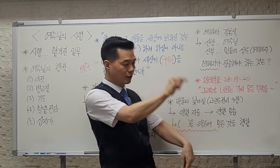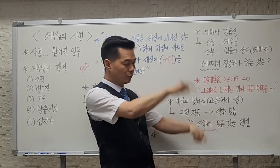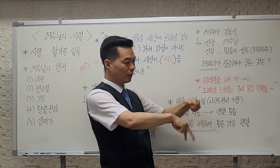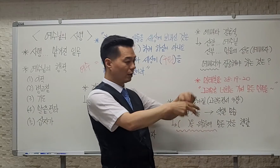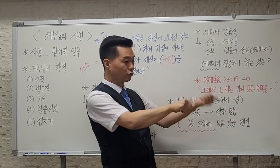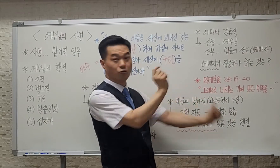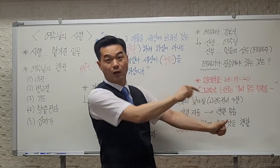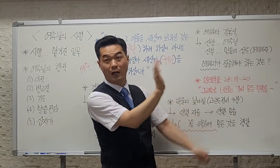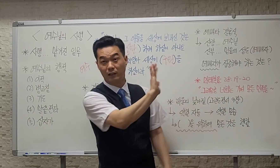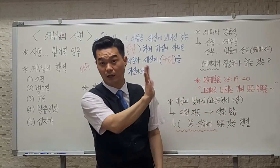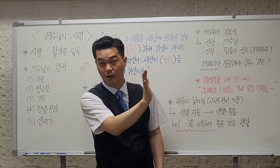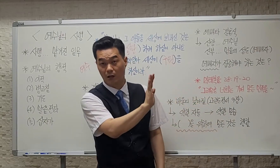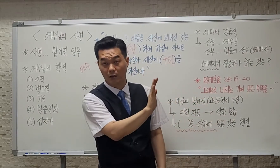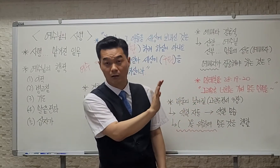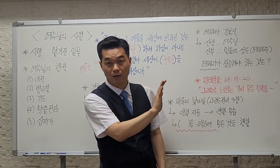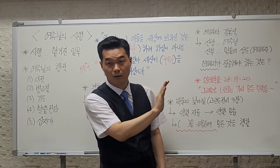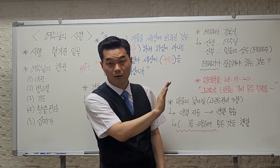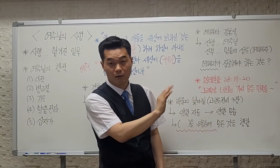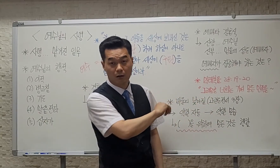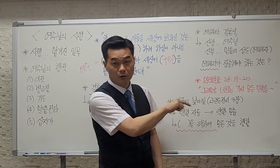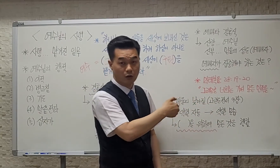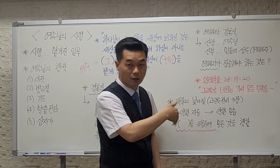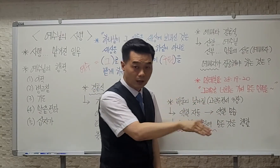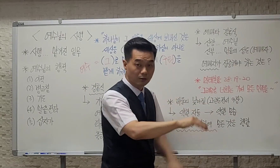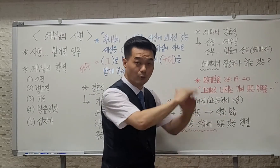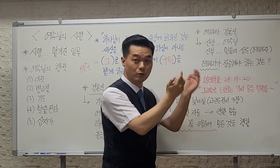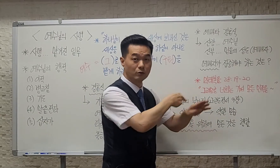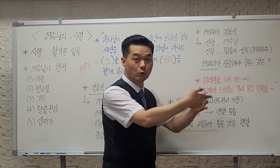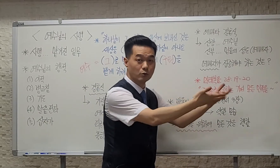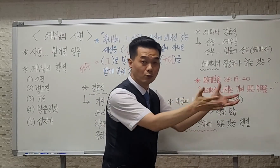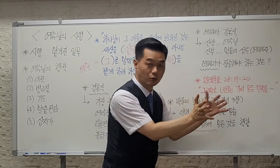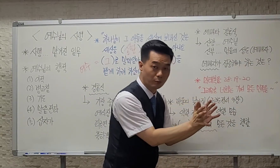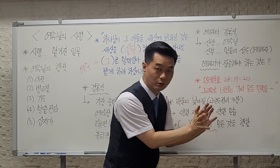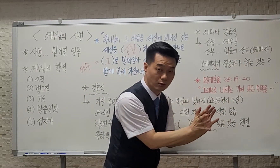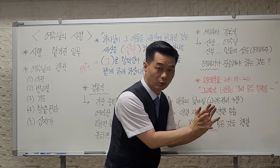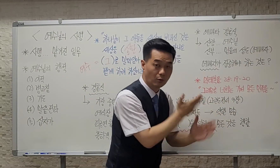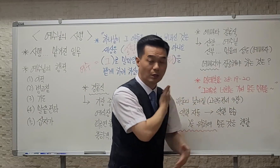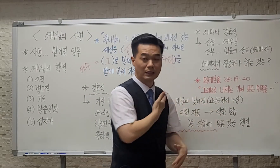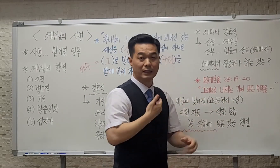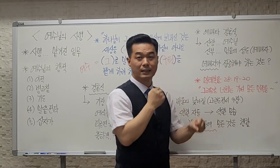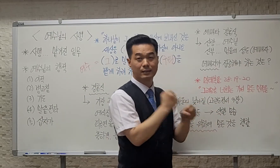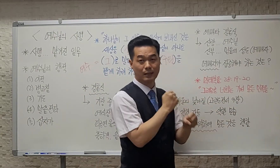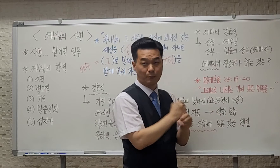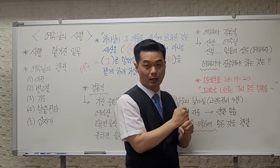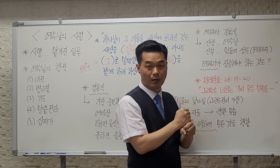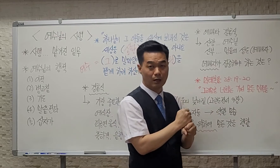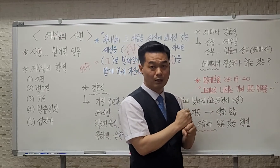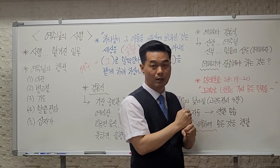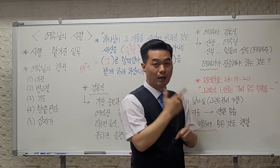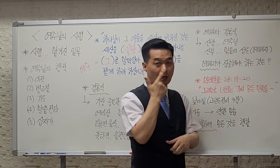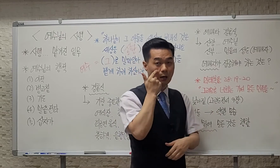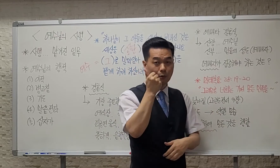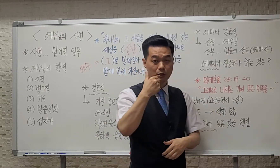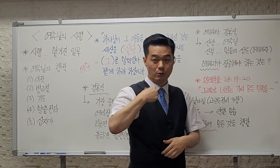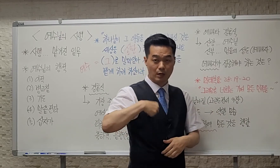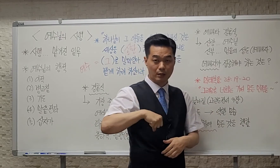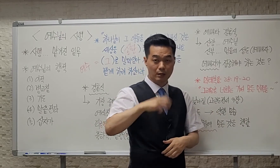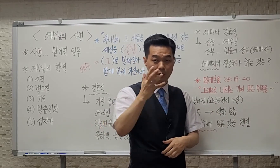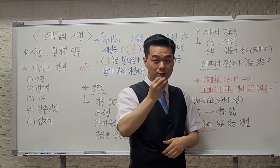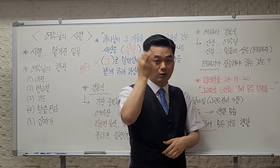십자가 달려 죽어라가 아니라 너희는 가서 모든 족속으로 민족으로 제자를 삼아 아버지와 아들과